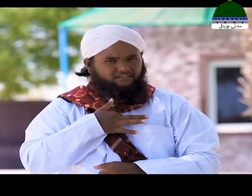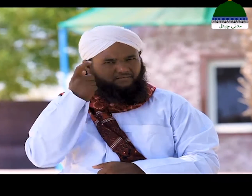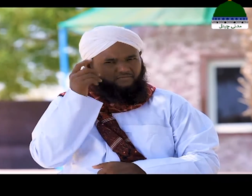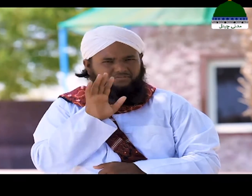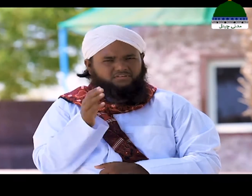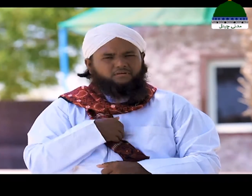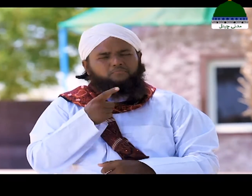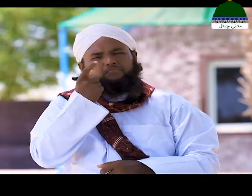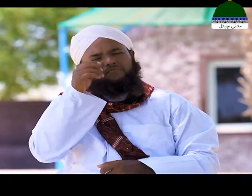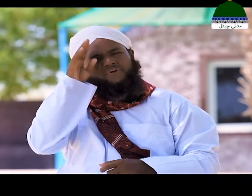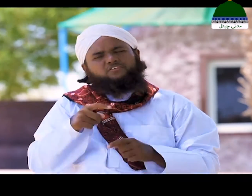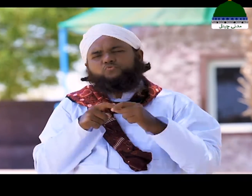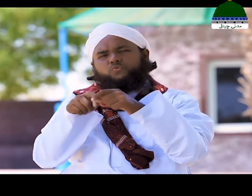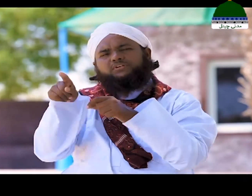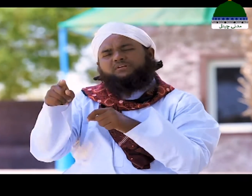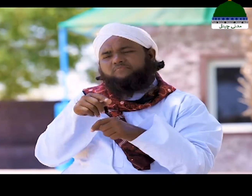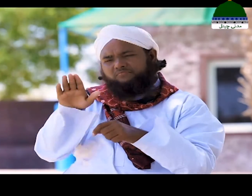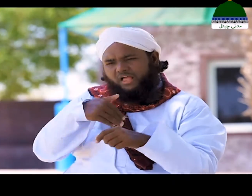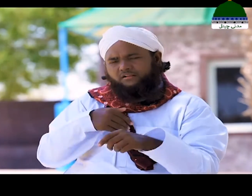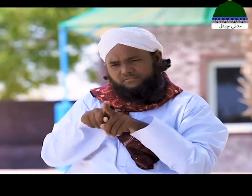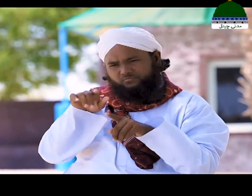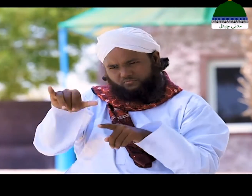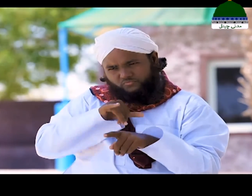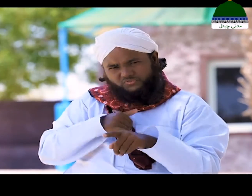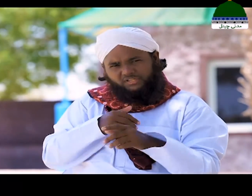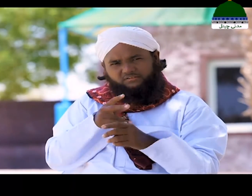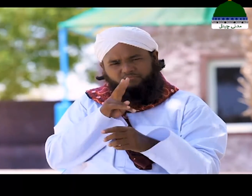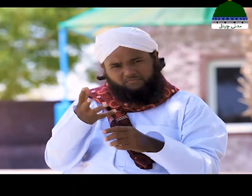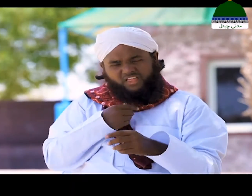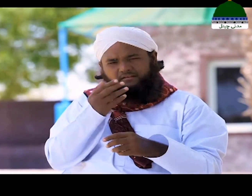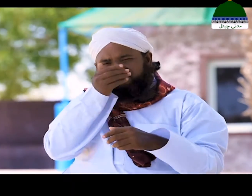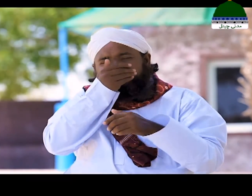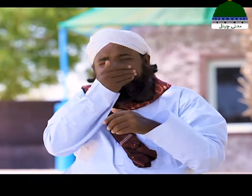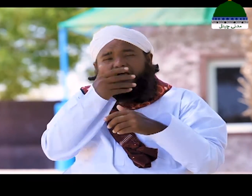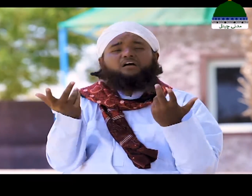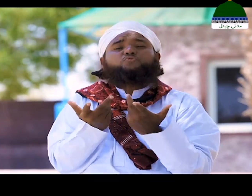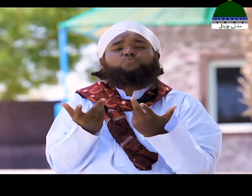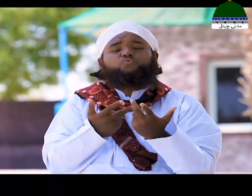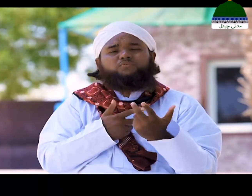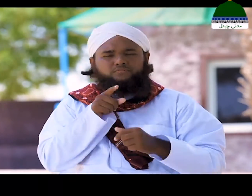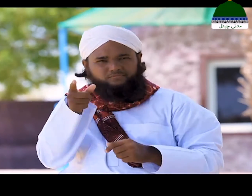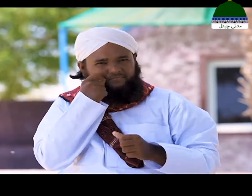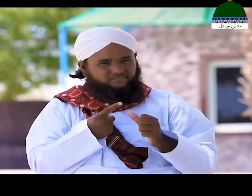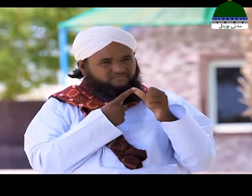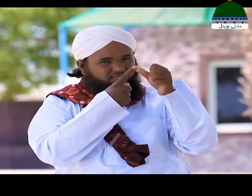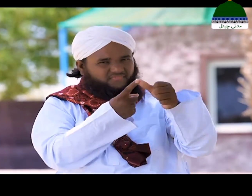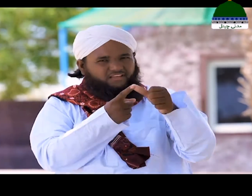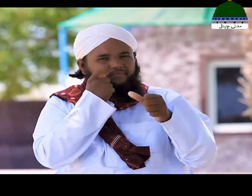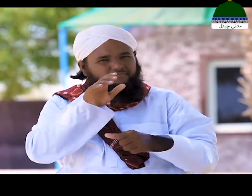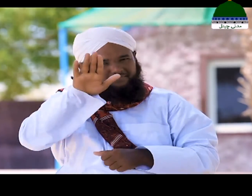پوچھا، جب میں نے تجھے اپنے قریب بلایا تھا تو نے اپنے منہ پر ہاتھ کیوں رکھ لیا تھا؟ اس شخص نے جواب دیا، بادشاہ سلامت، آپ